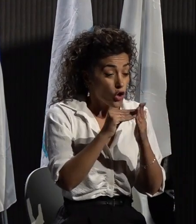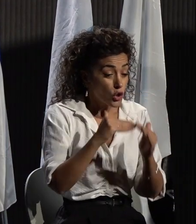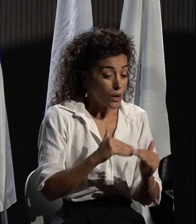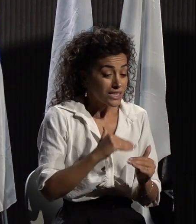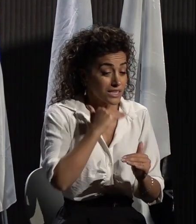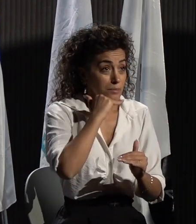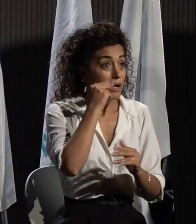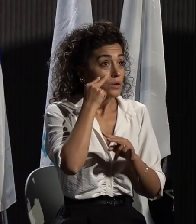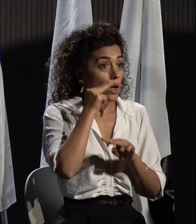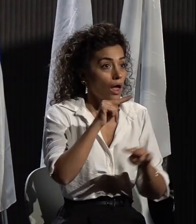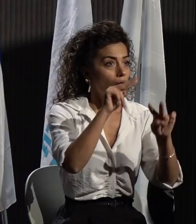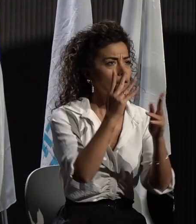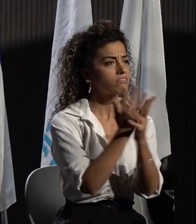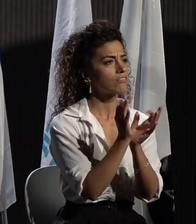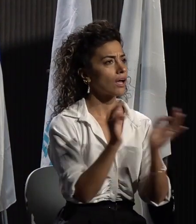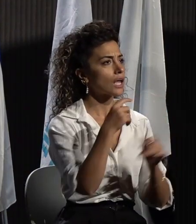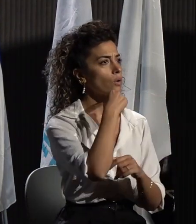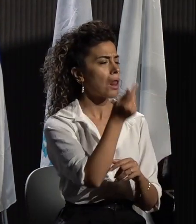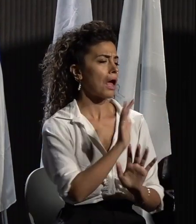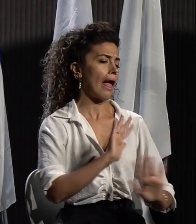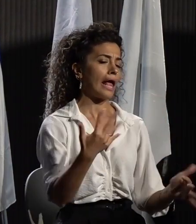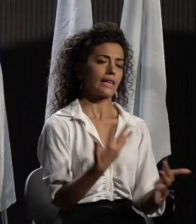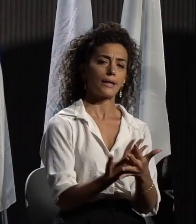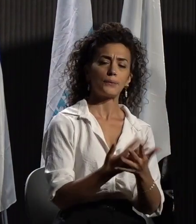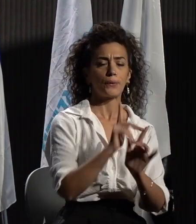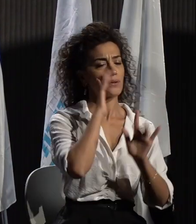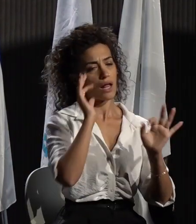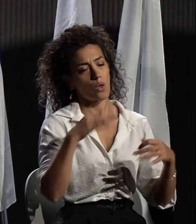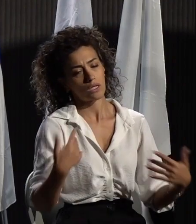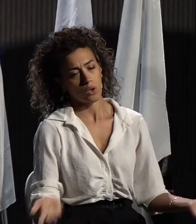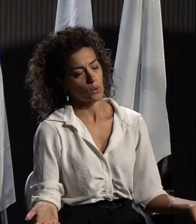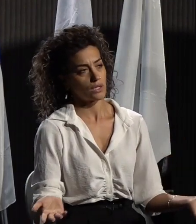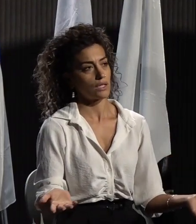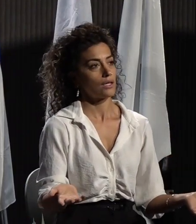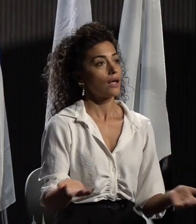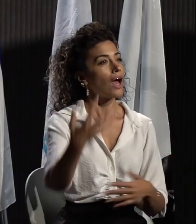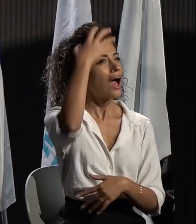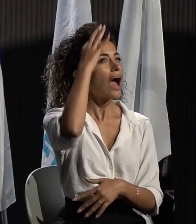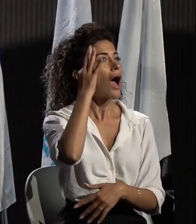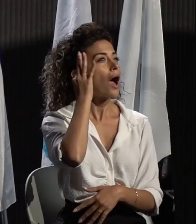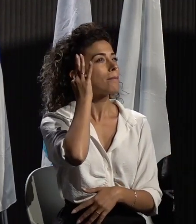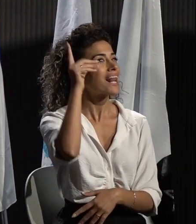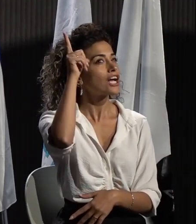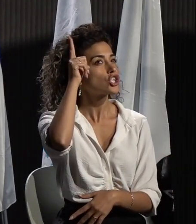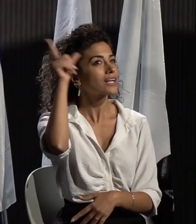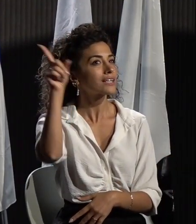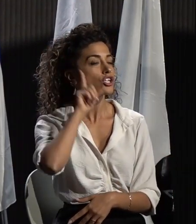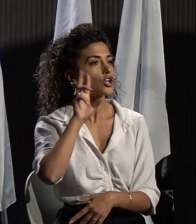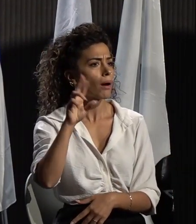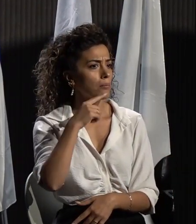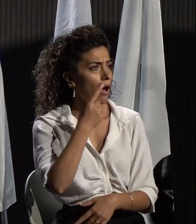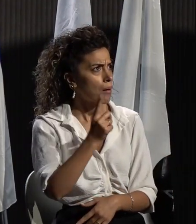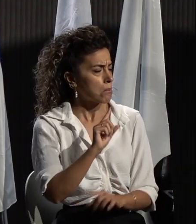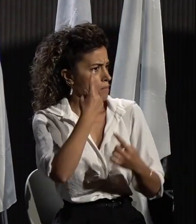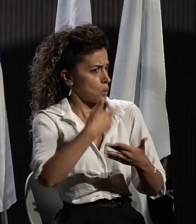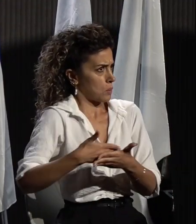וכבר החלו דיבורים על כך שבעצם אין עדויות ולא ייתכן, המלכה רניה מירדן אמרה, תינוקות, מה פתאום,